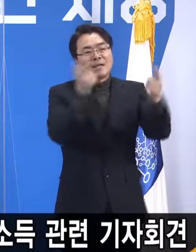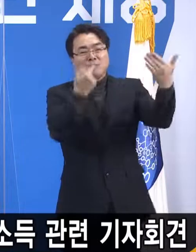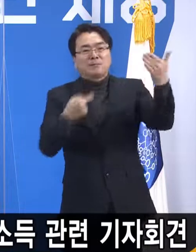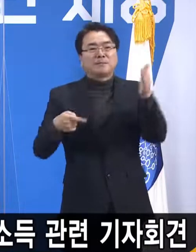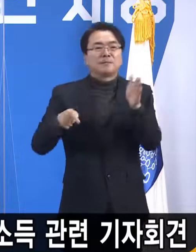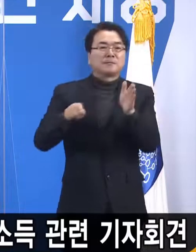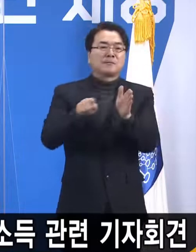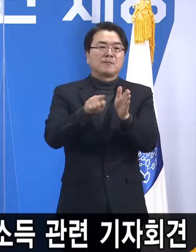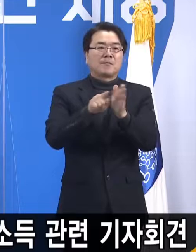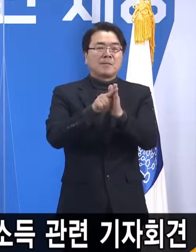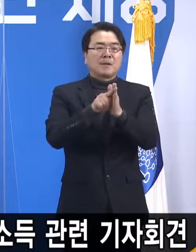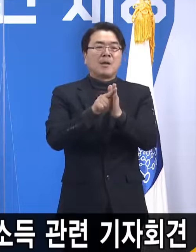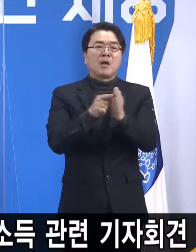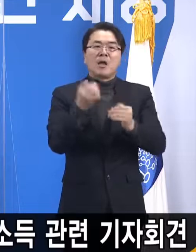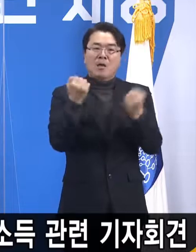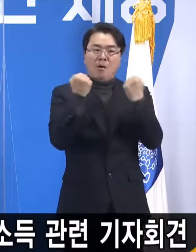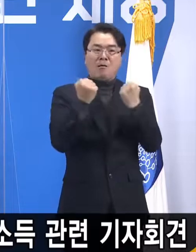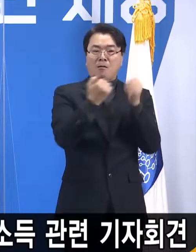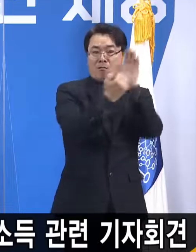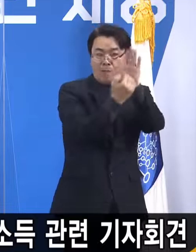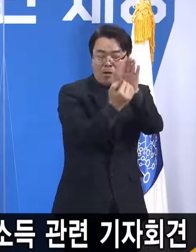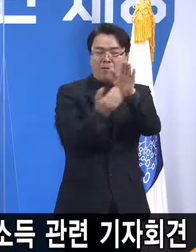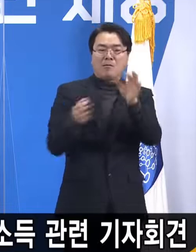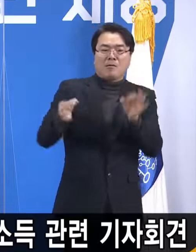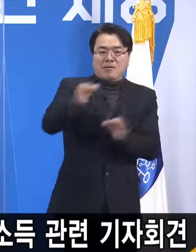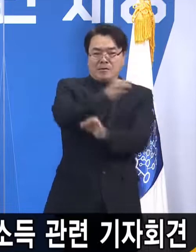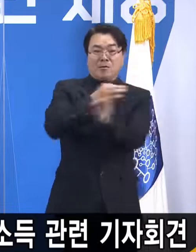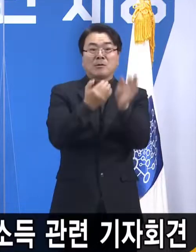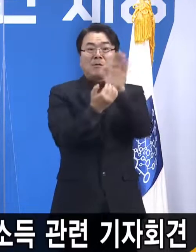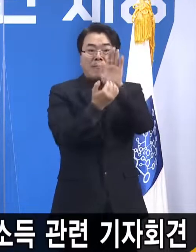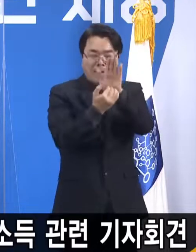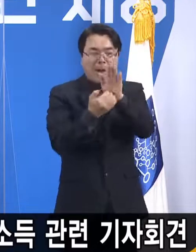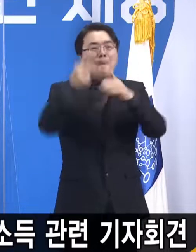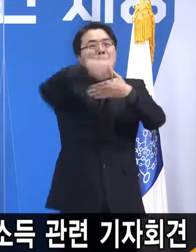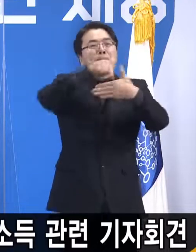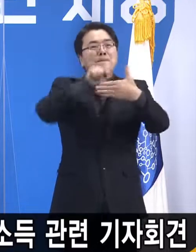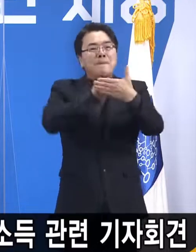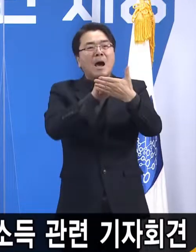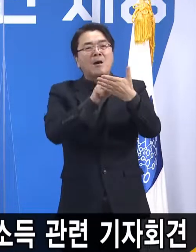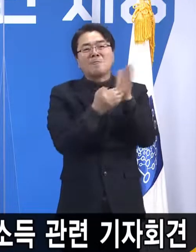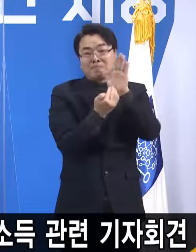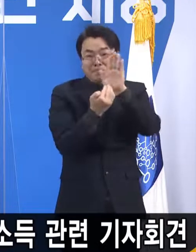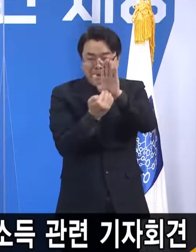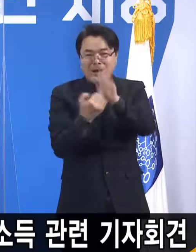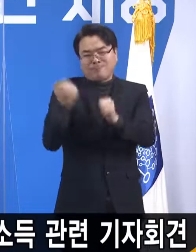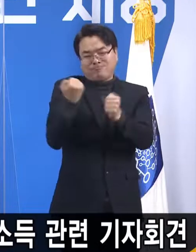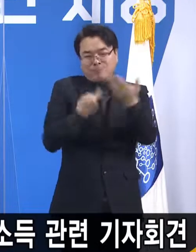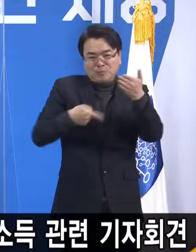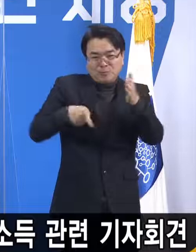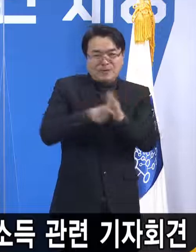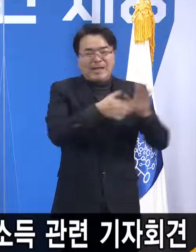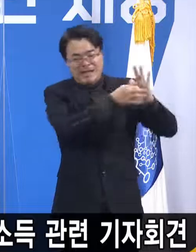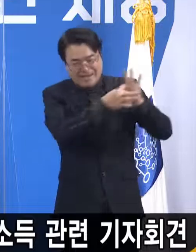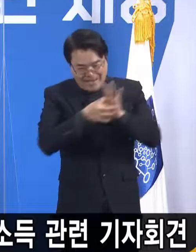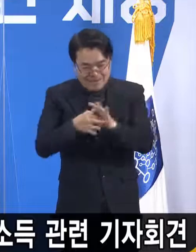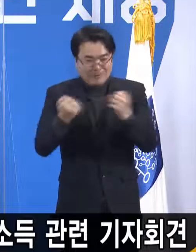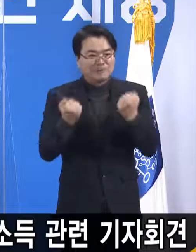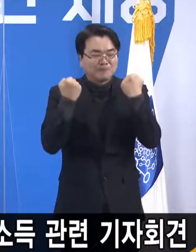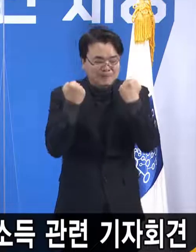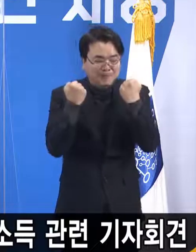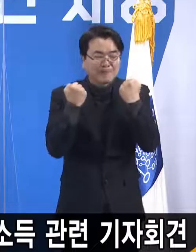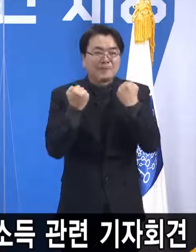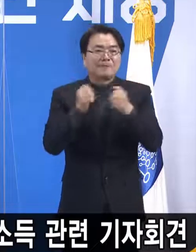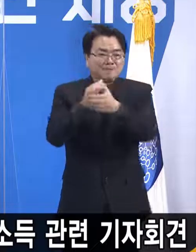위해서 보건방역과 경제방역 그리고 심리방역에 계속 힘쓰도록 하겠습니다. 고맙습니다.